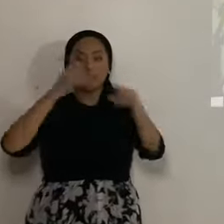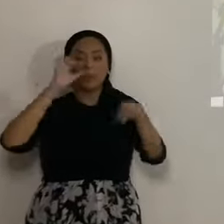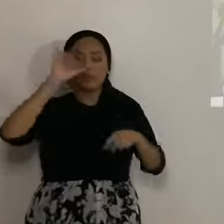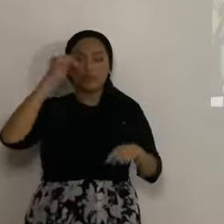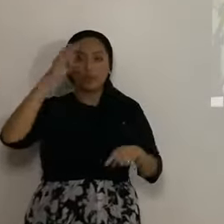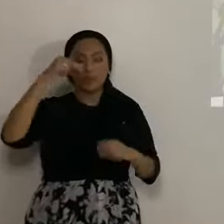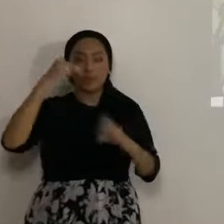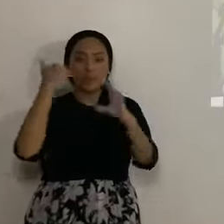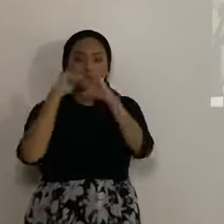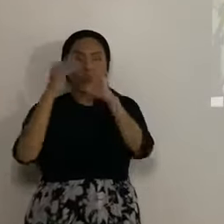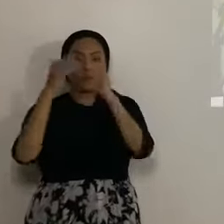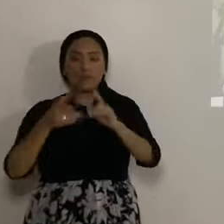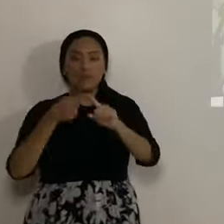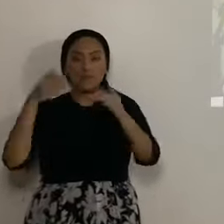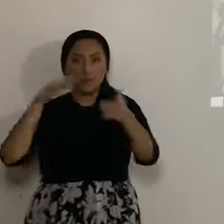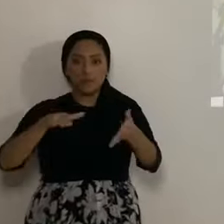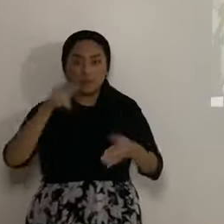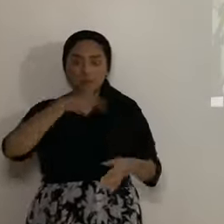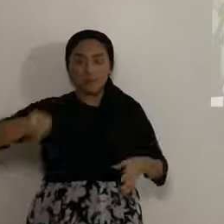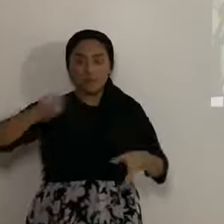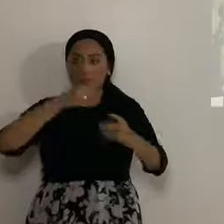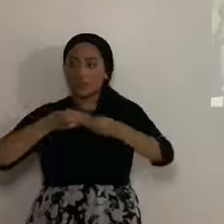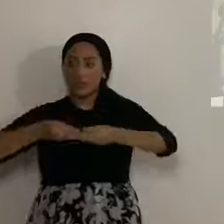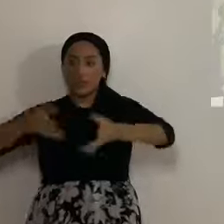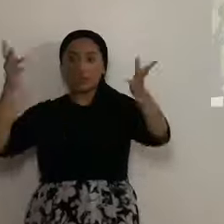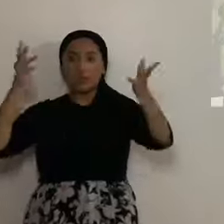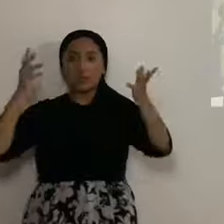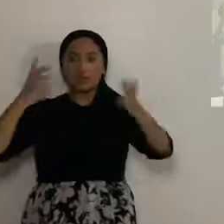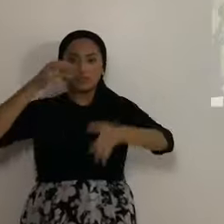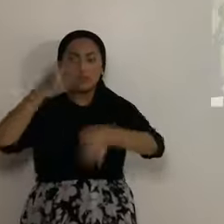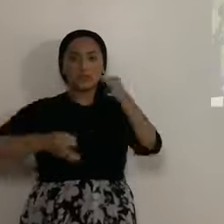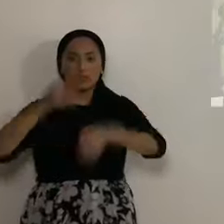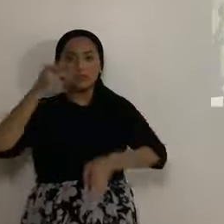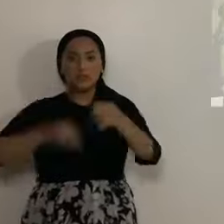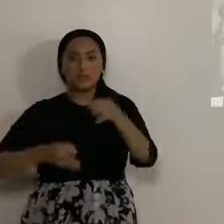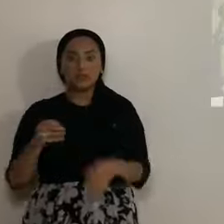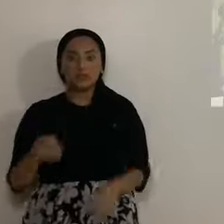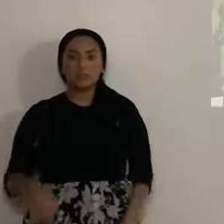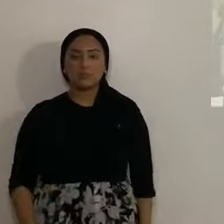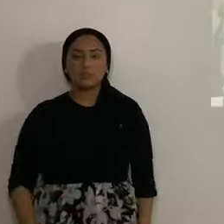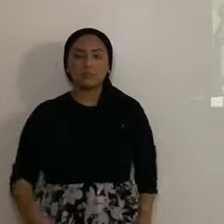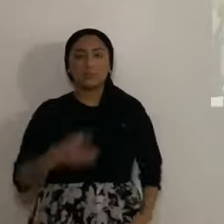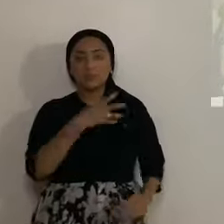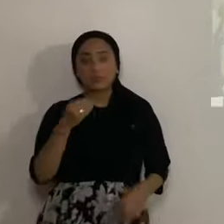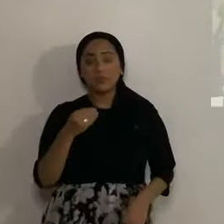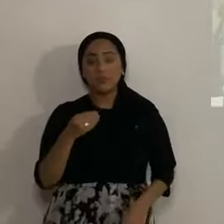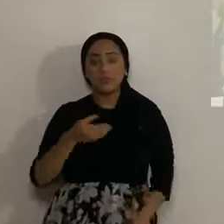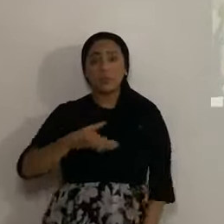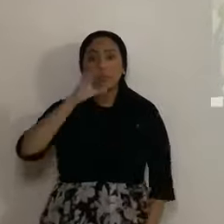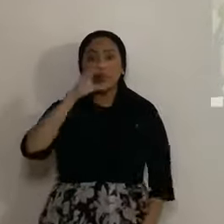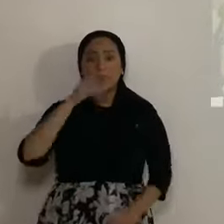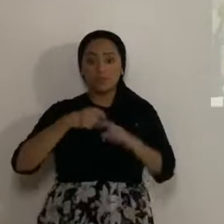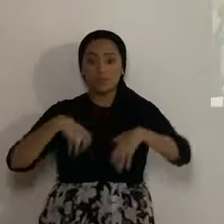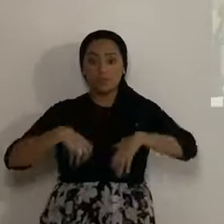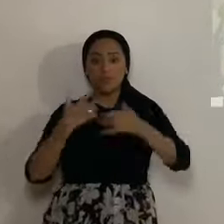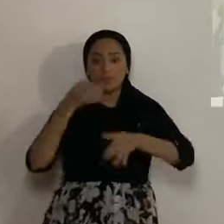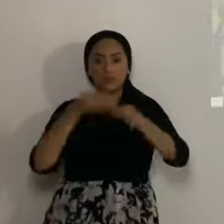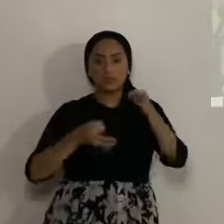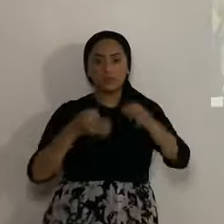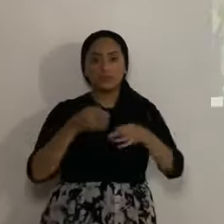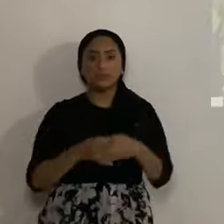mensajeros de muerte. Ellos están anunciando juicio, y las copas de la ira, juicio.